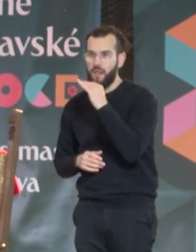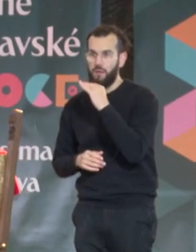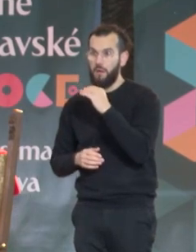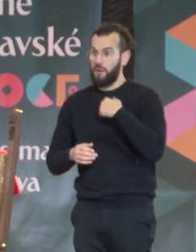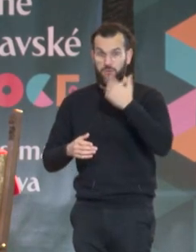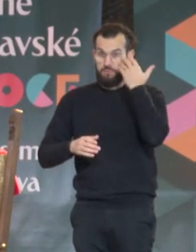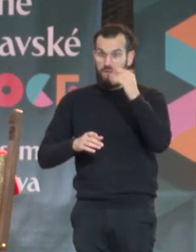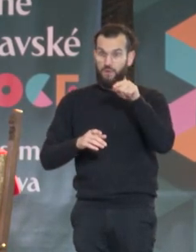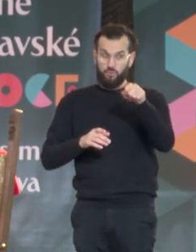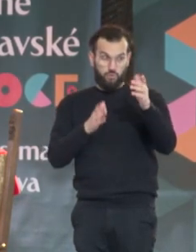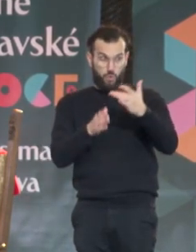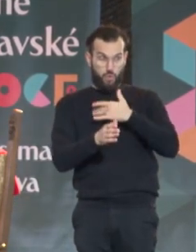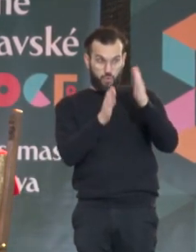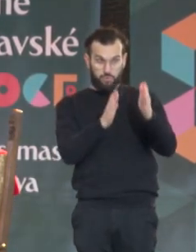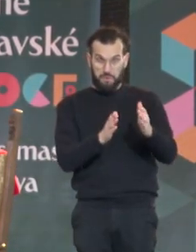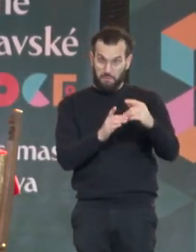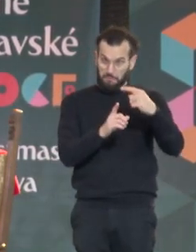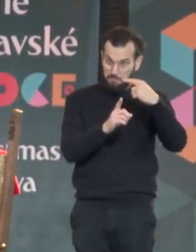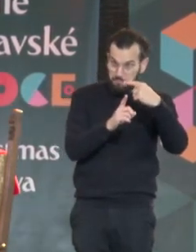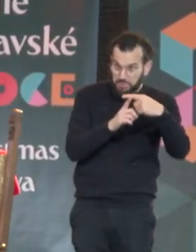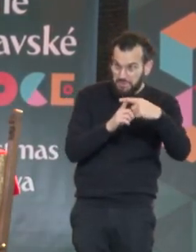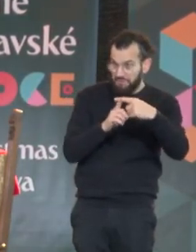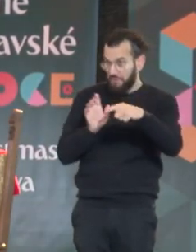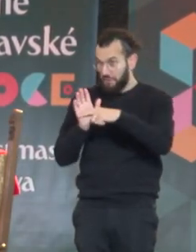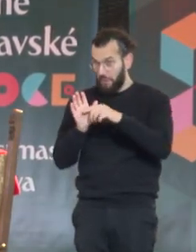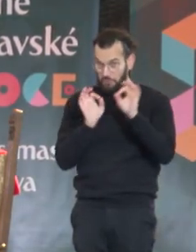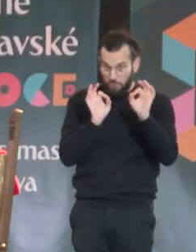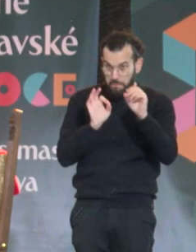kladná alebo záporná. Nakoniec som pochopil, že vlastne je